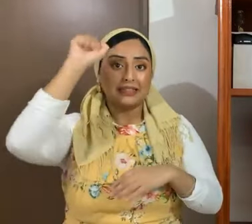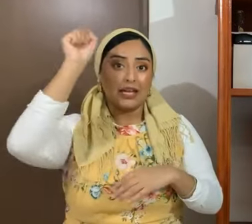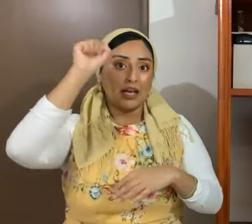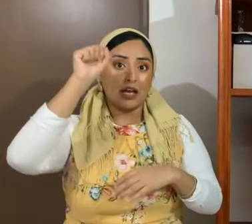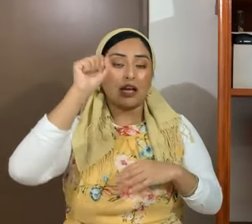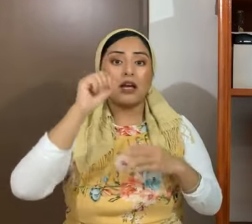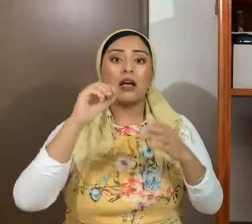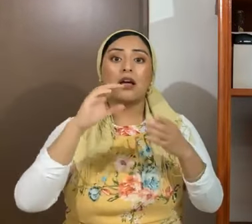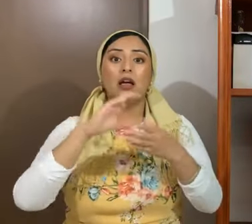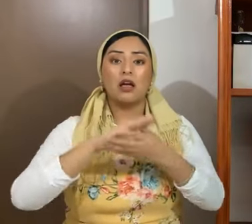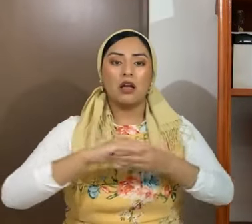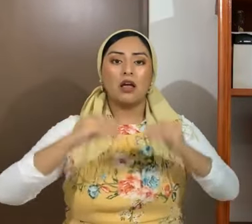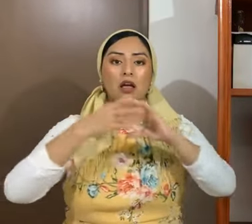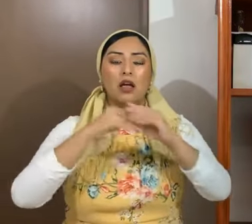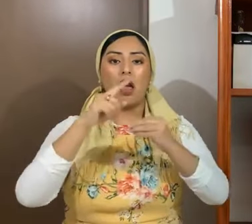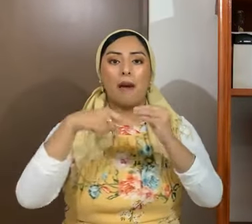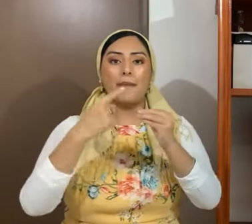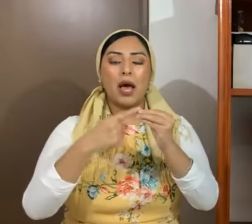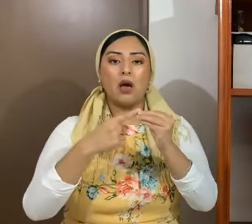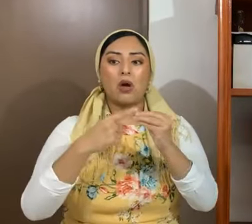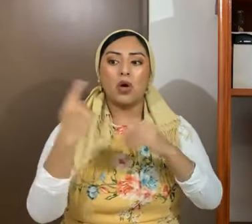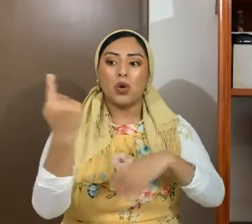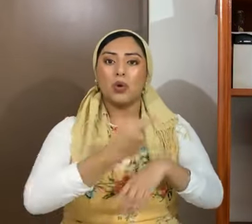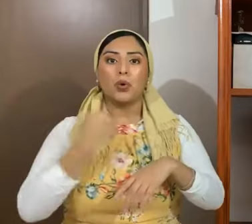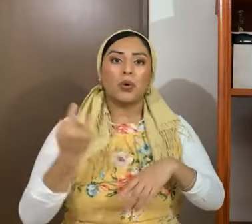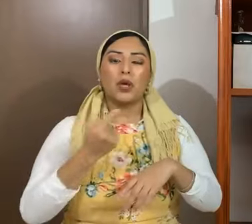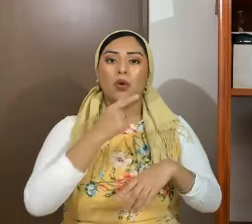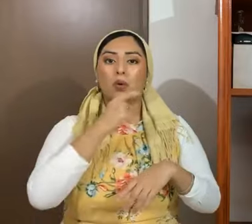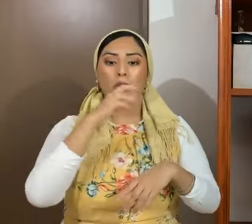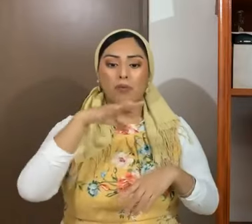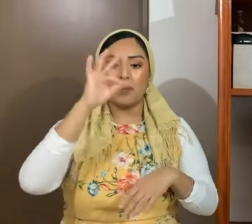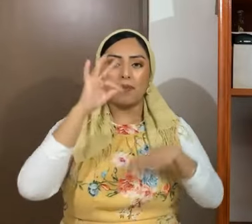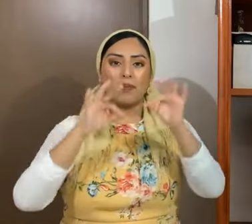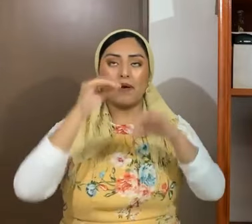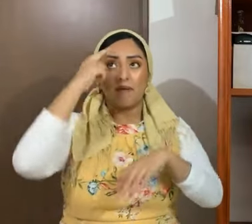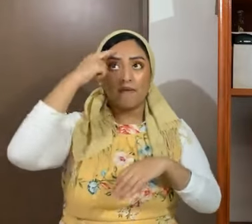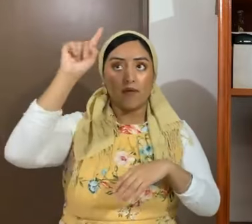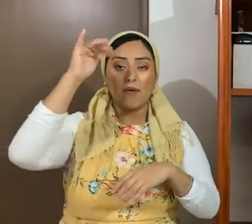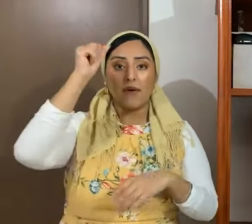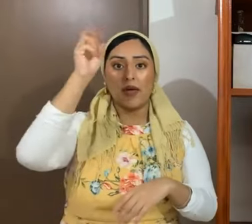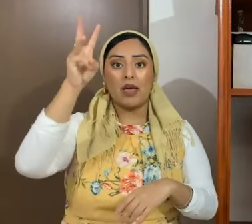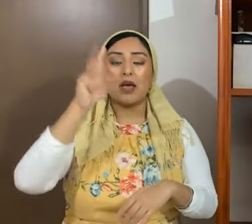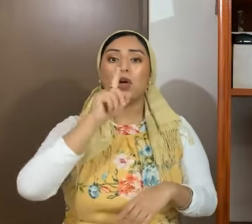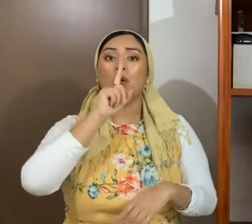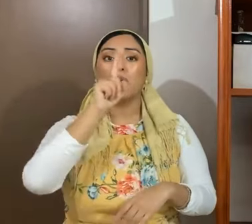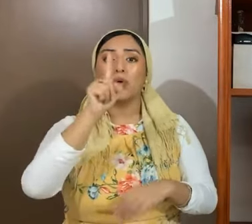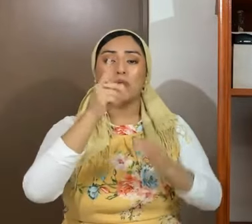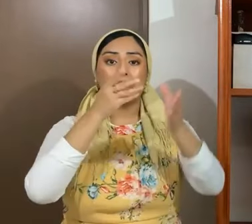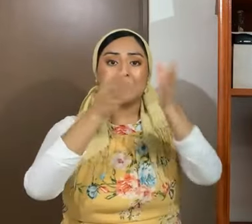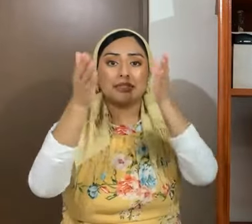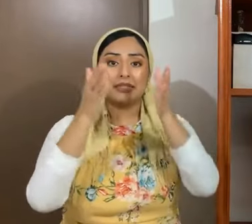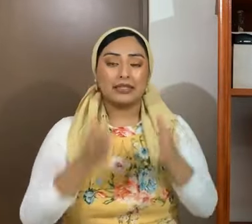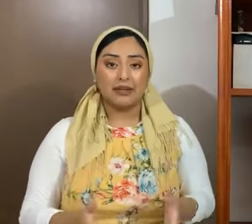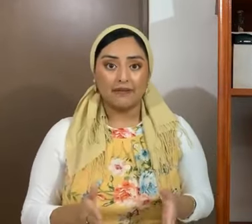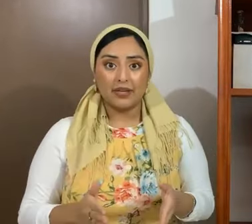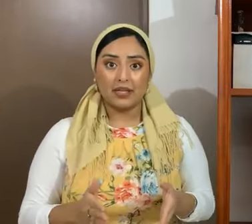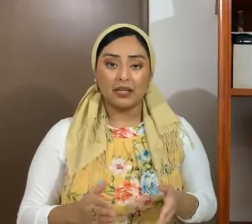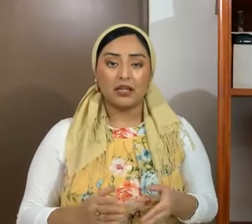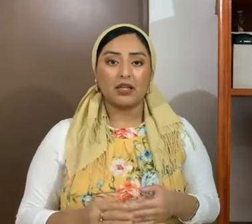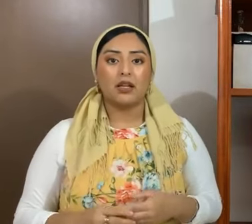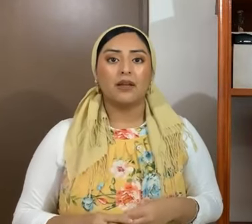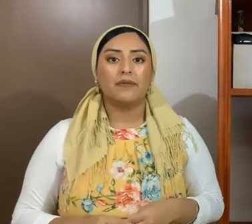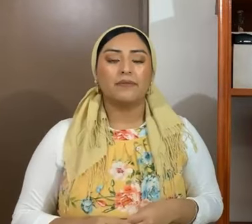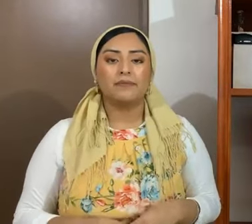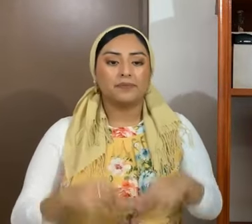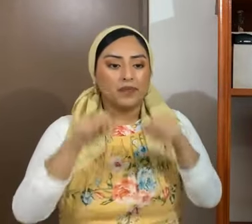de la simiente Kadosh, de los que somos escogidos para Yahshua. Los verdaderos siervos y las verdaderas siervas del